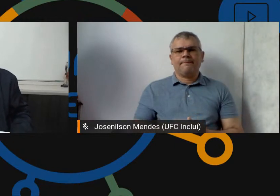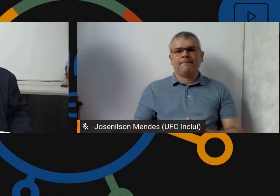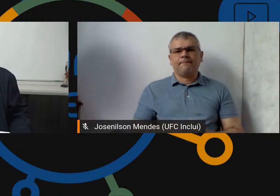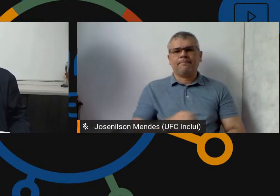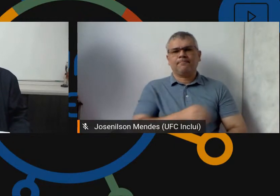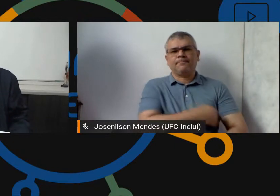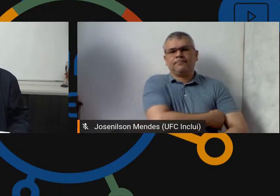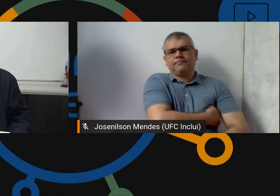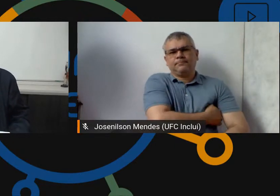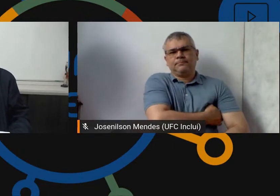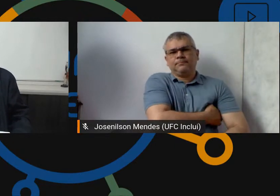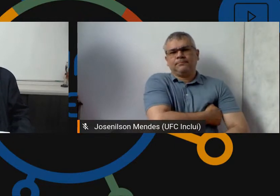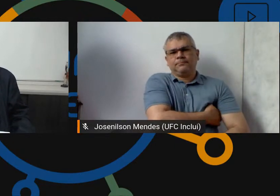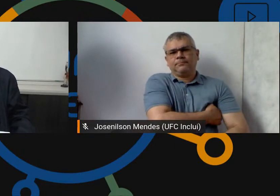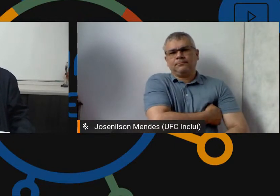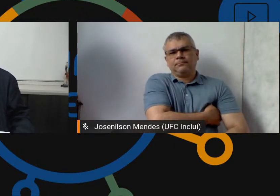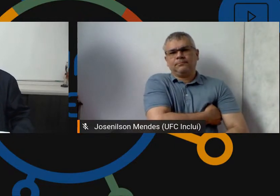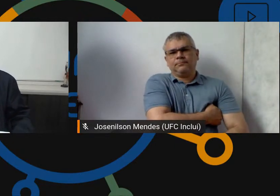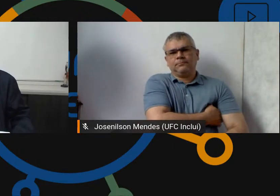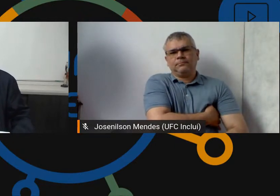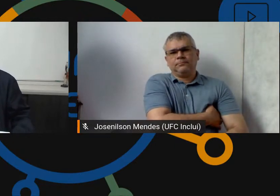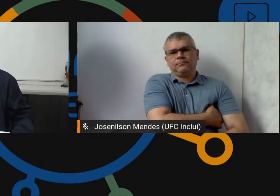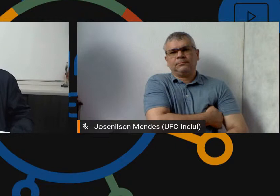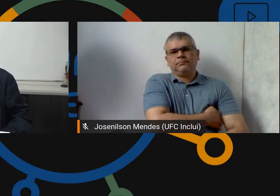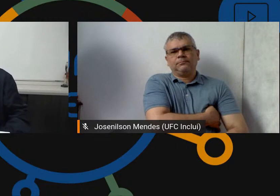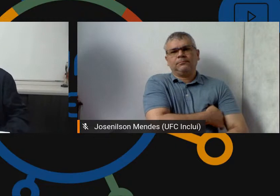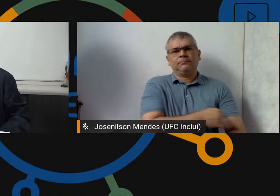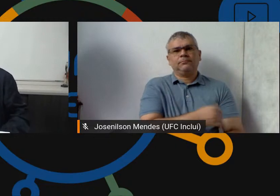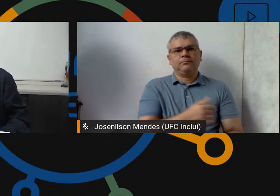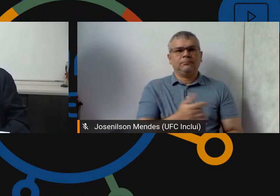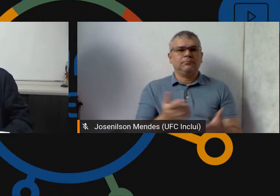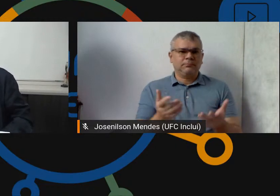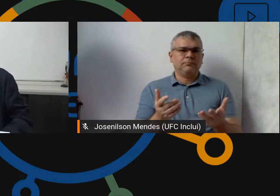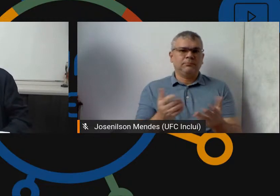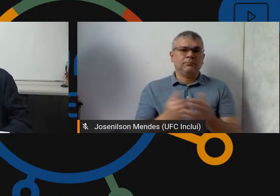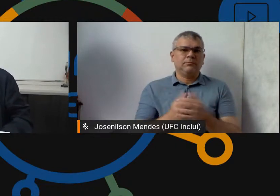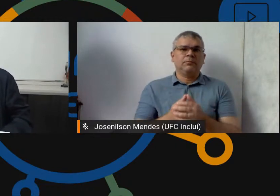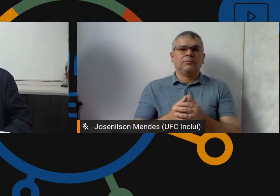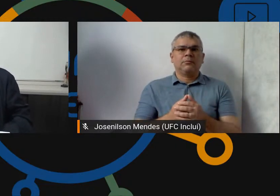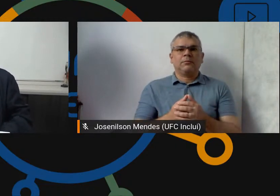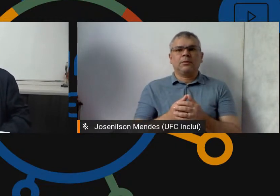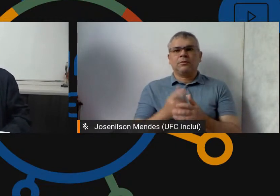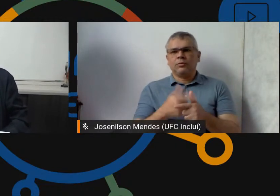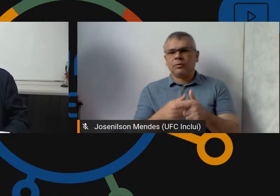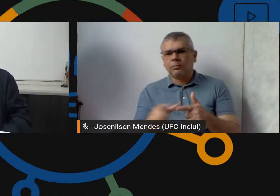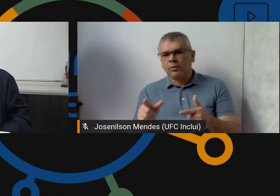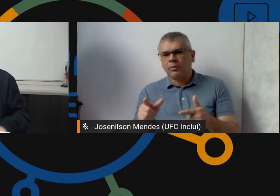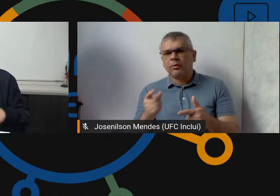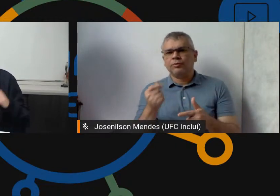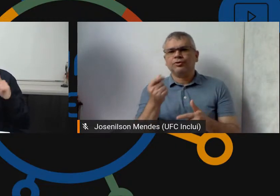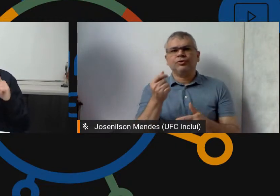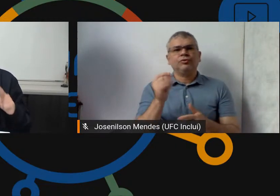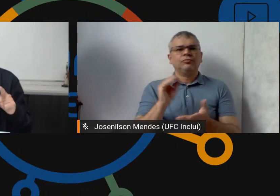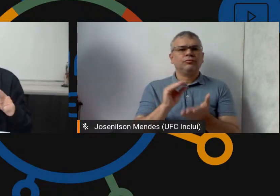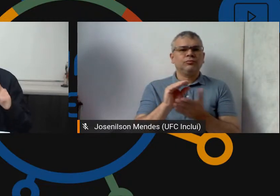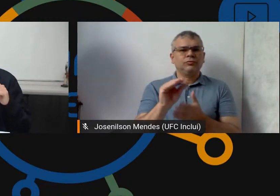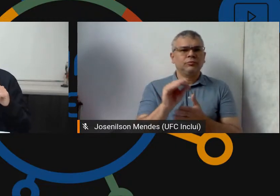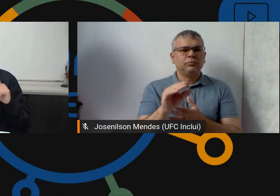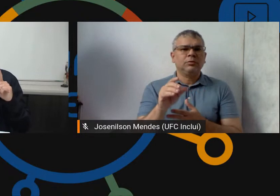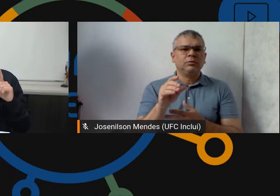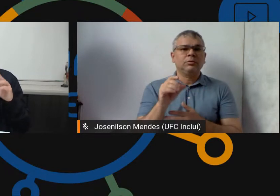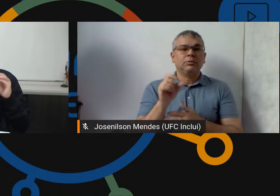Não tem problema com a FAPESP financiar, ela tem que financiar, é do Brasil, o dinheiro dela vem do Brasil, ela está financiando o Cielo, evidentemente. O